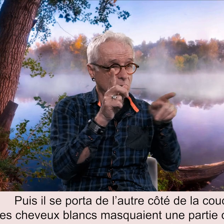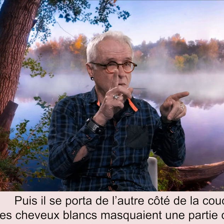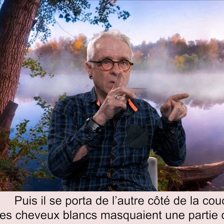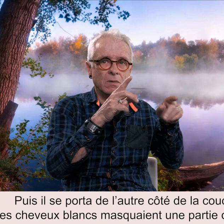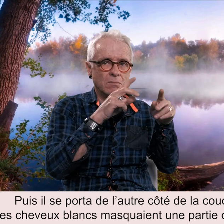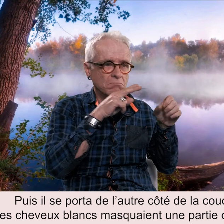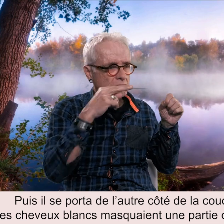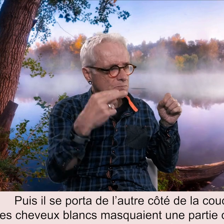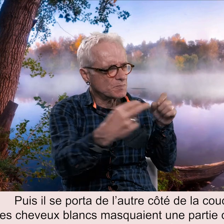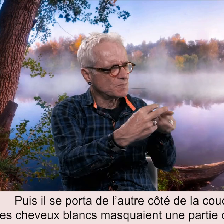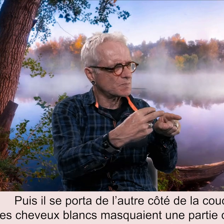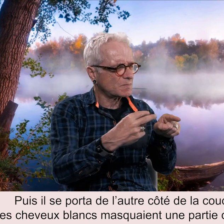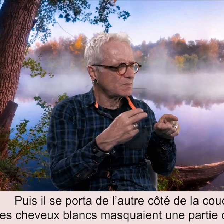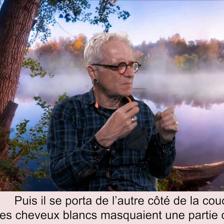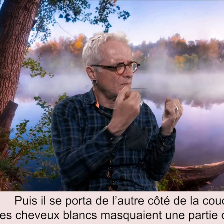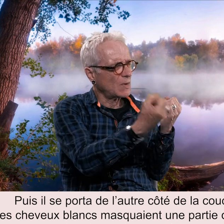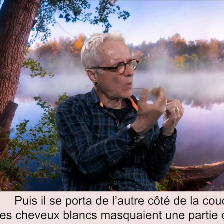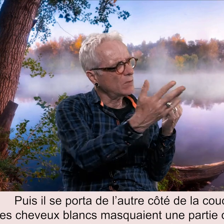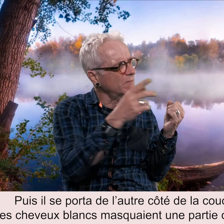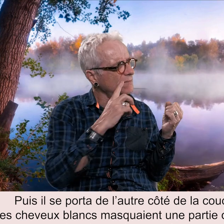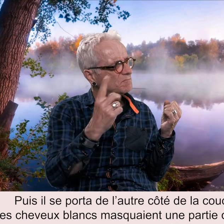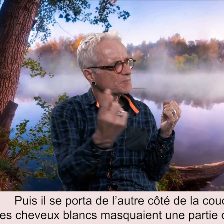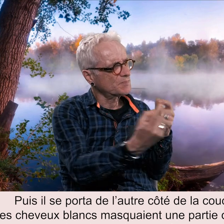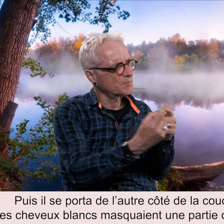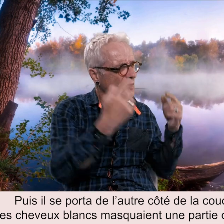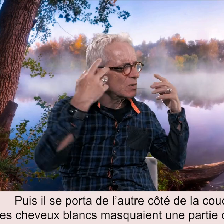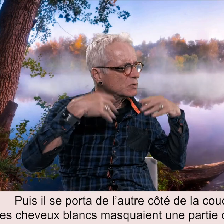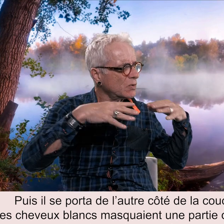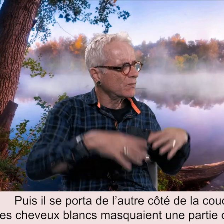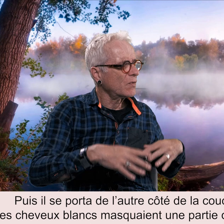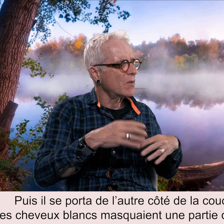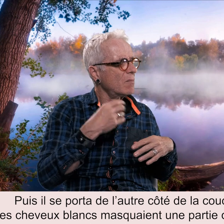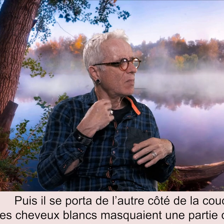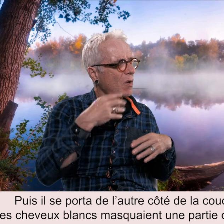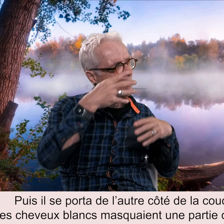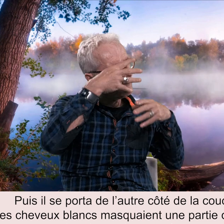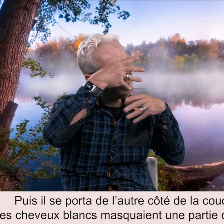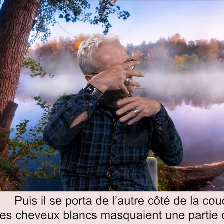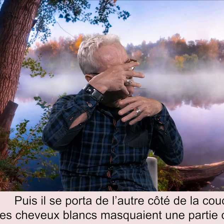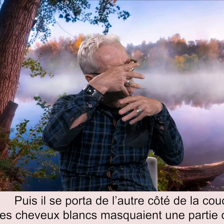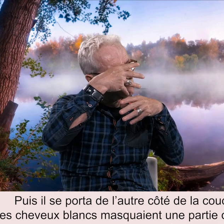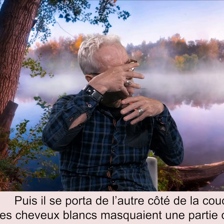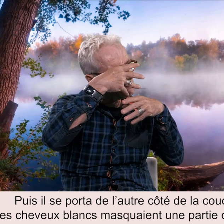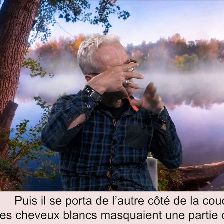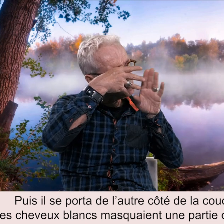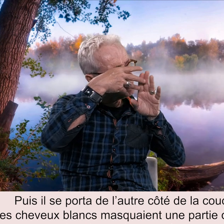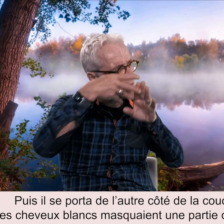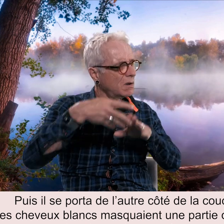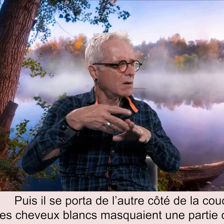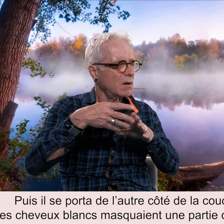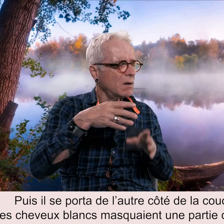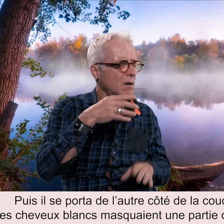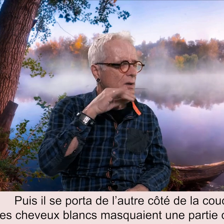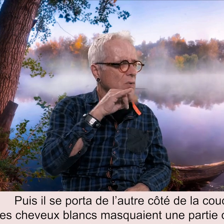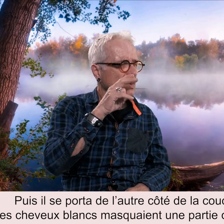côté de la couche, occupée par l'autre corps, dont les cheveux blancs masquaient une partie de la figure. Julien lui passa